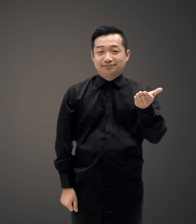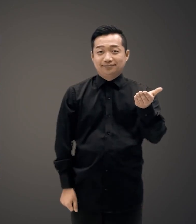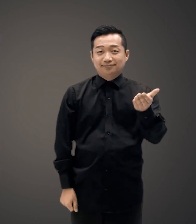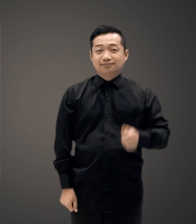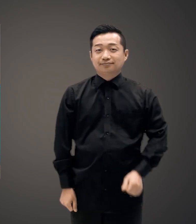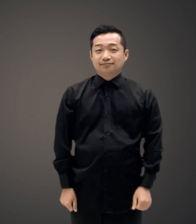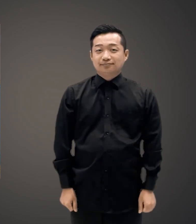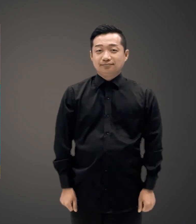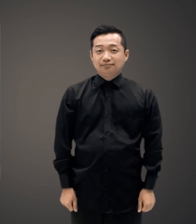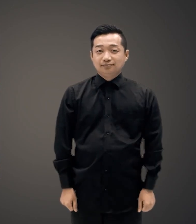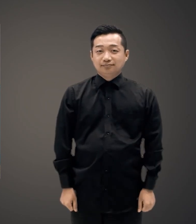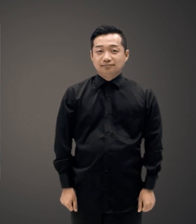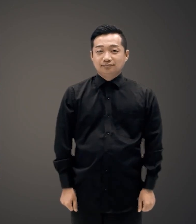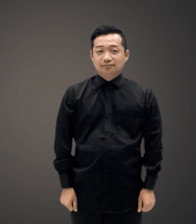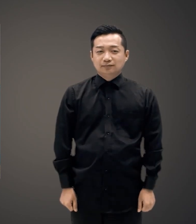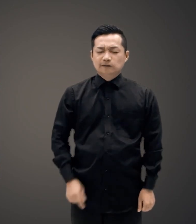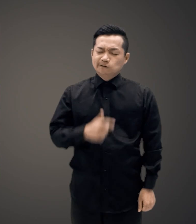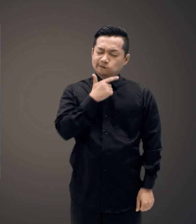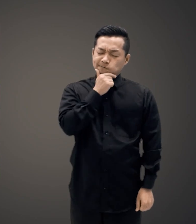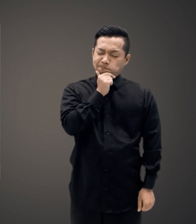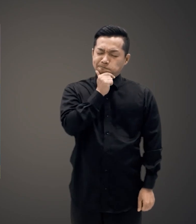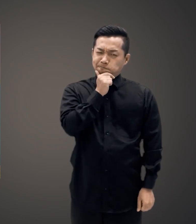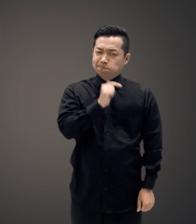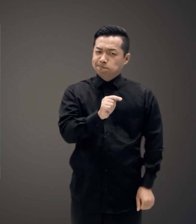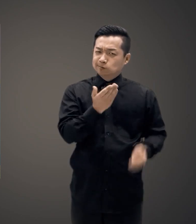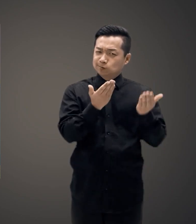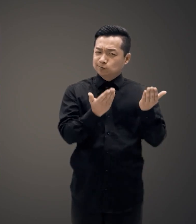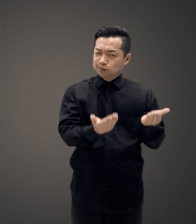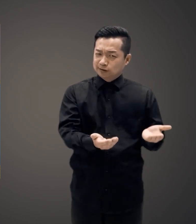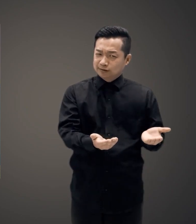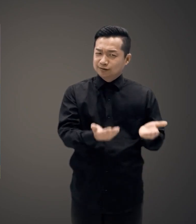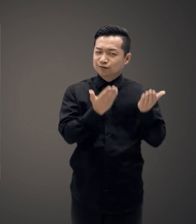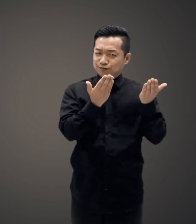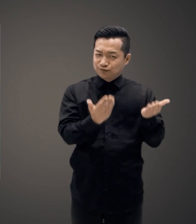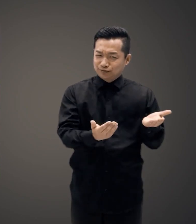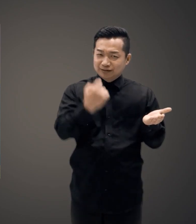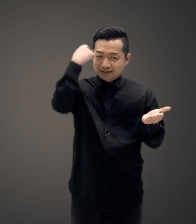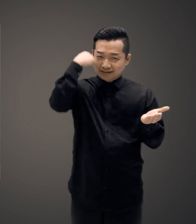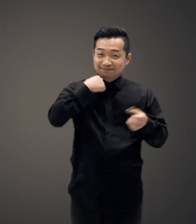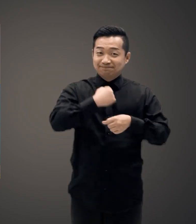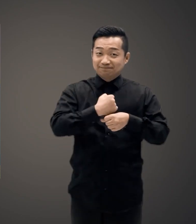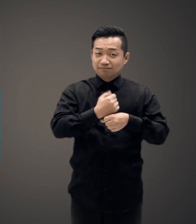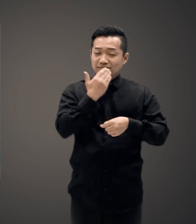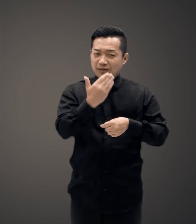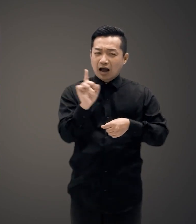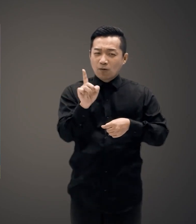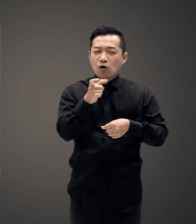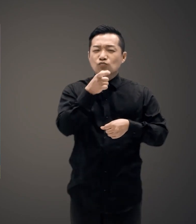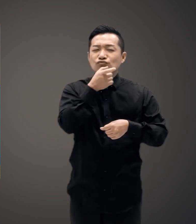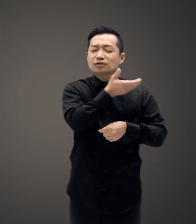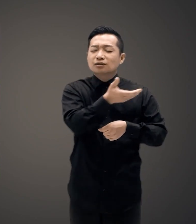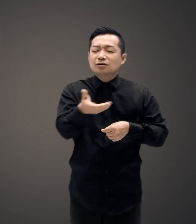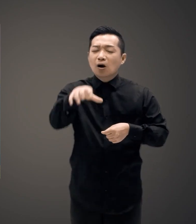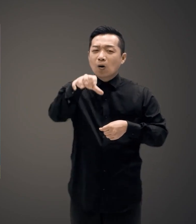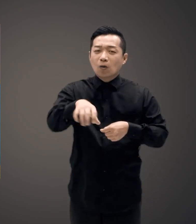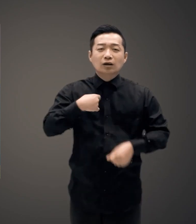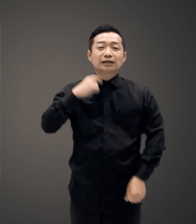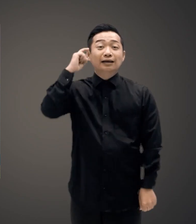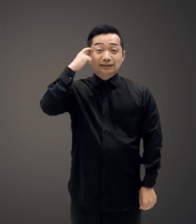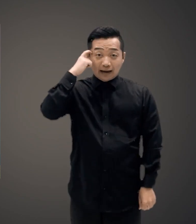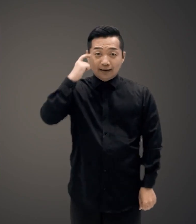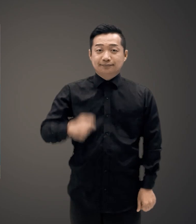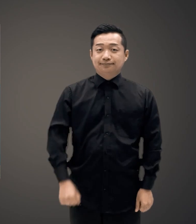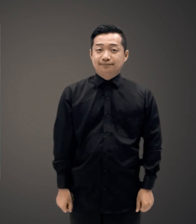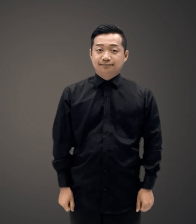좋겠었는데, 저도 그러기에는 휴식 이런 느낌이 들어갈 수 있는 물가였으면 좋겠다는